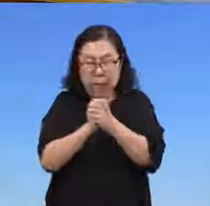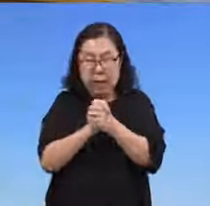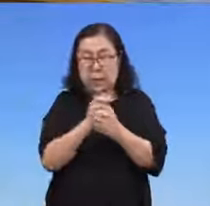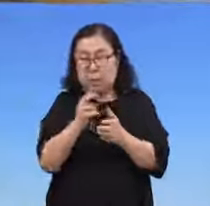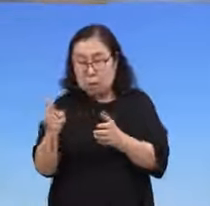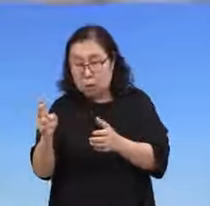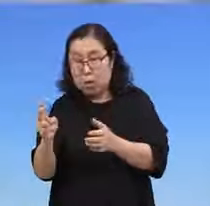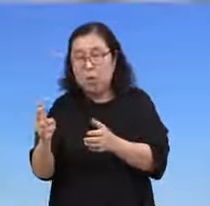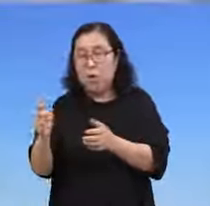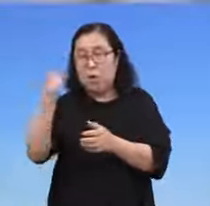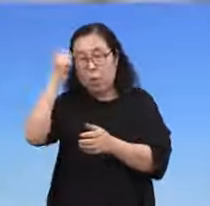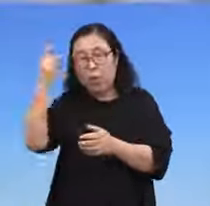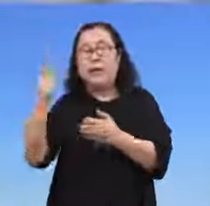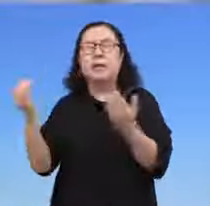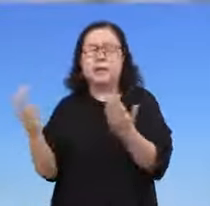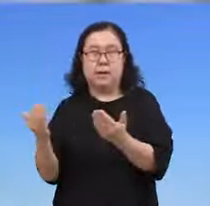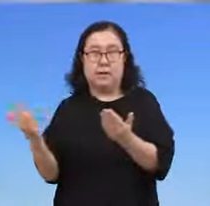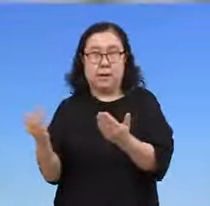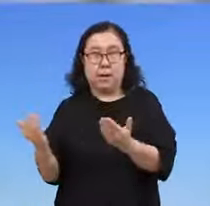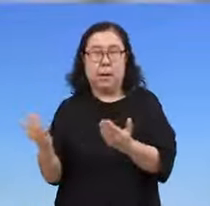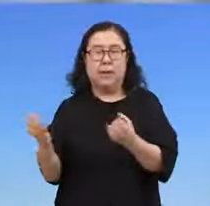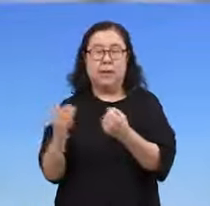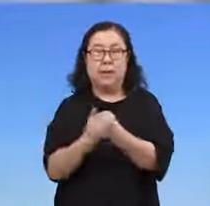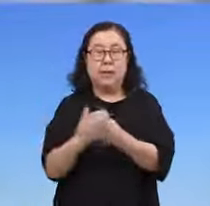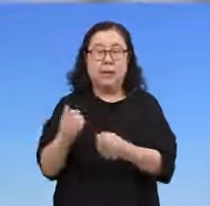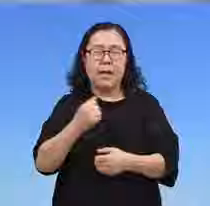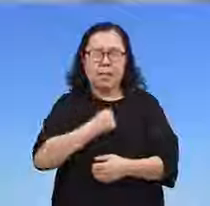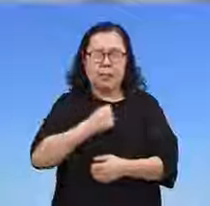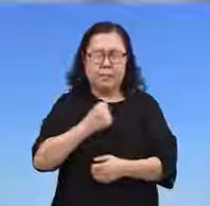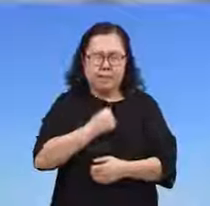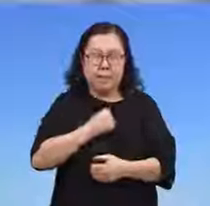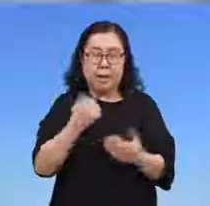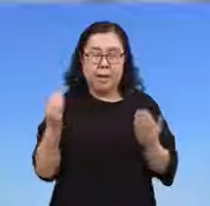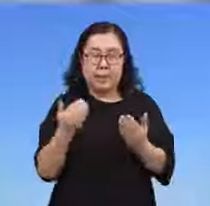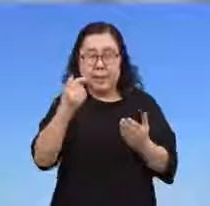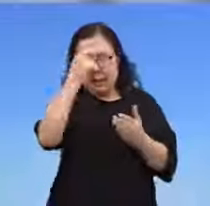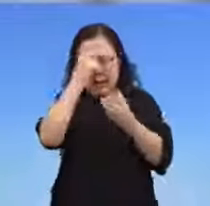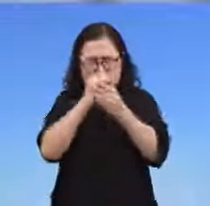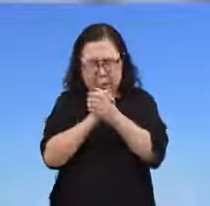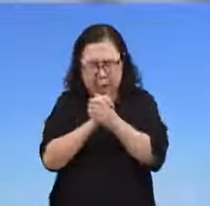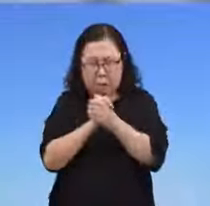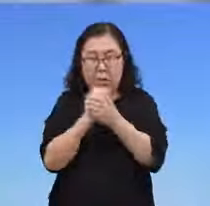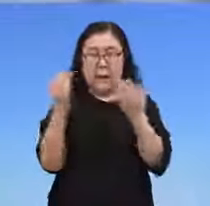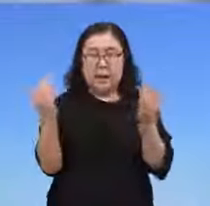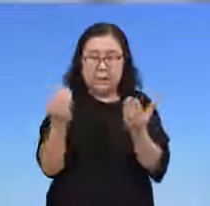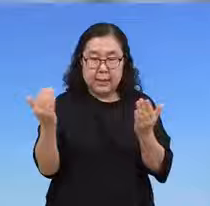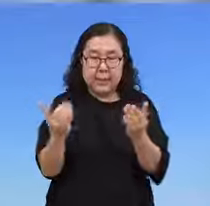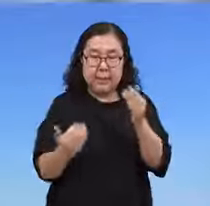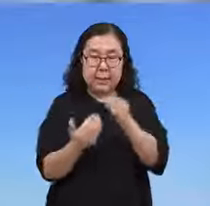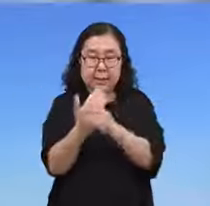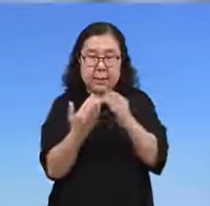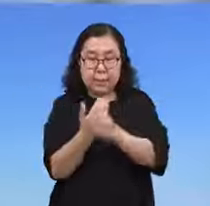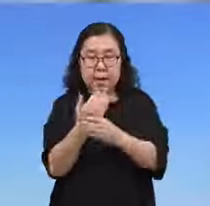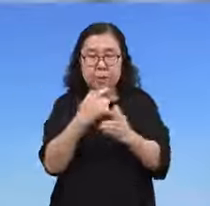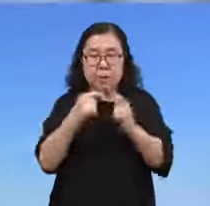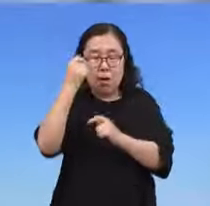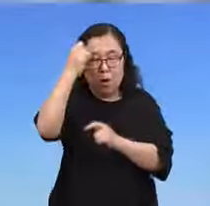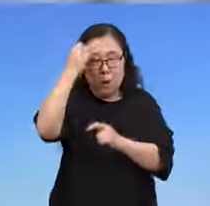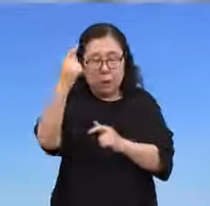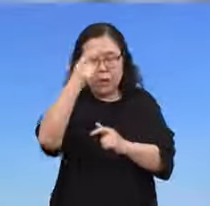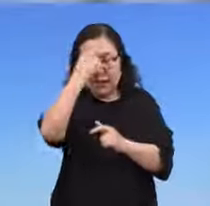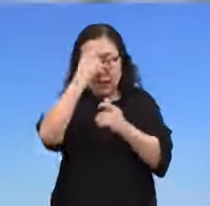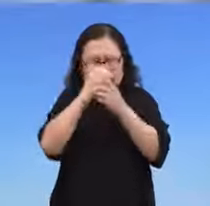자체가. 그래서 여러분, 답답한 일이 생기고 기도할 일이 생기면 더 위대한 기도를 할 수